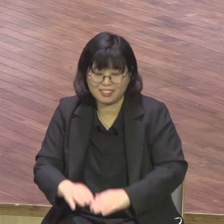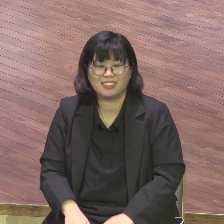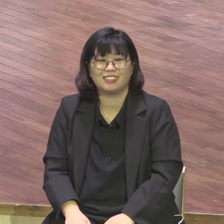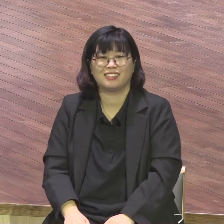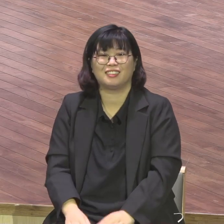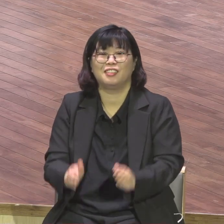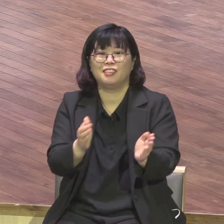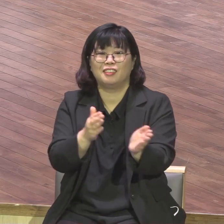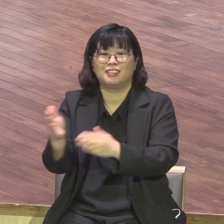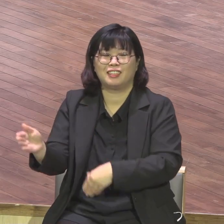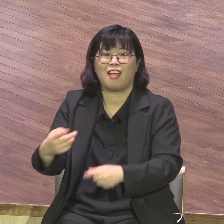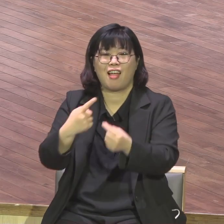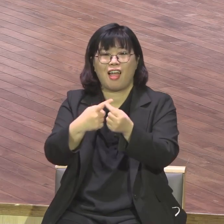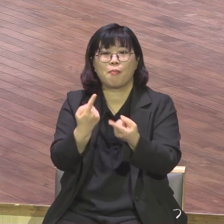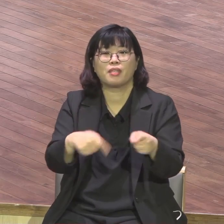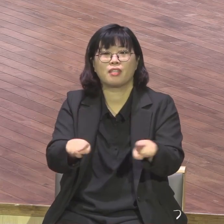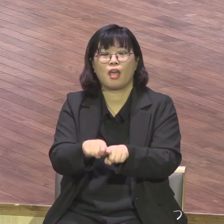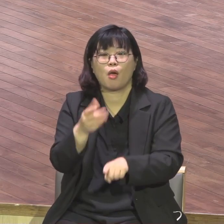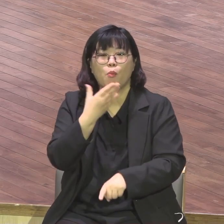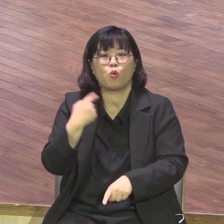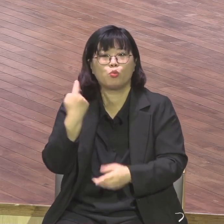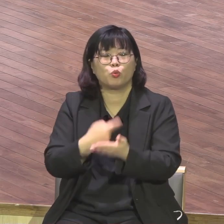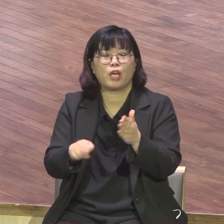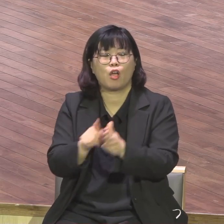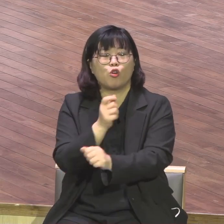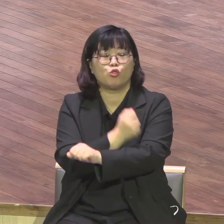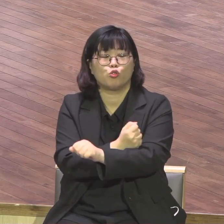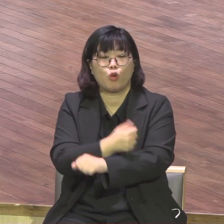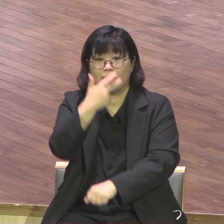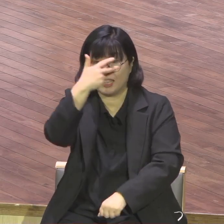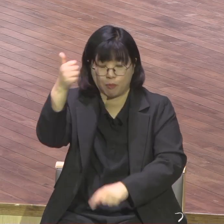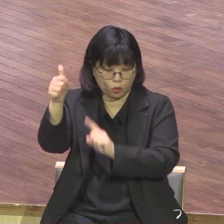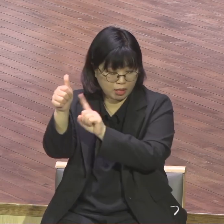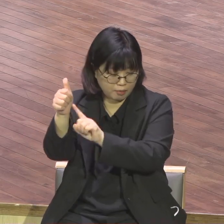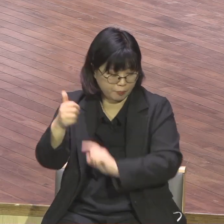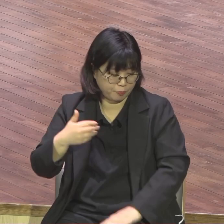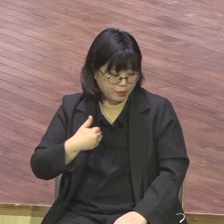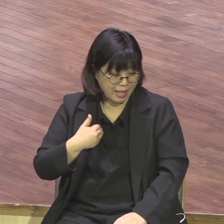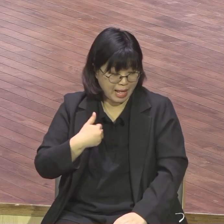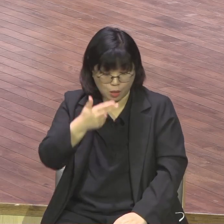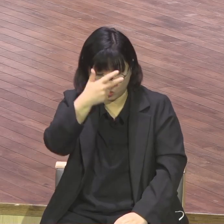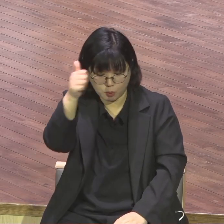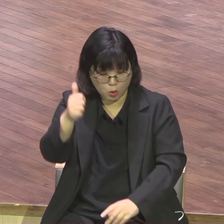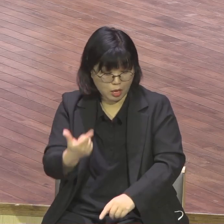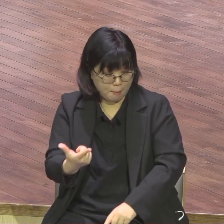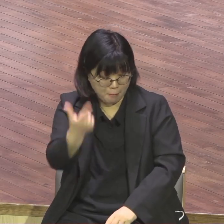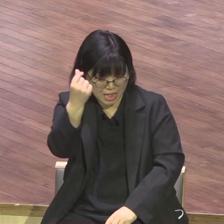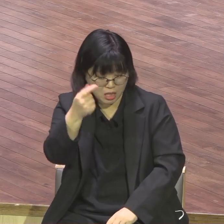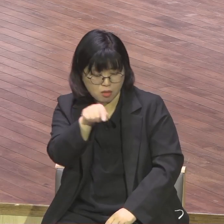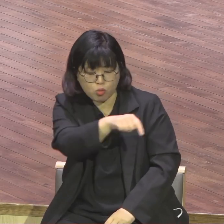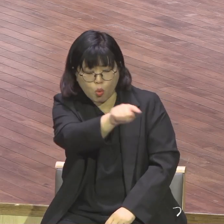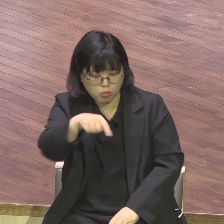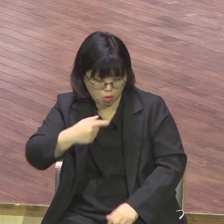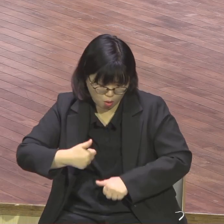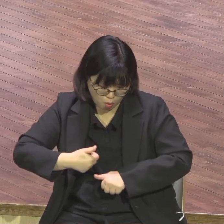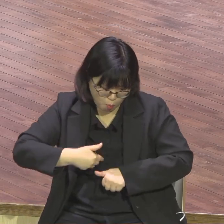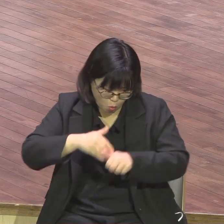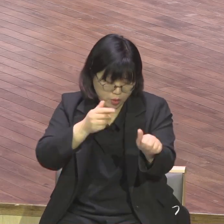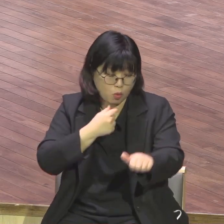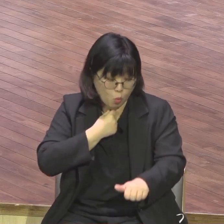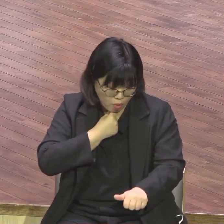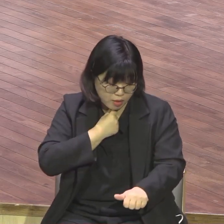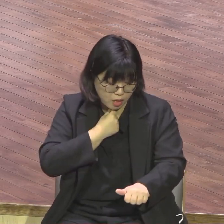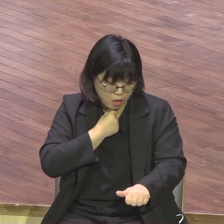수고한 디모데입니다. 19절로 20절 봅니다. 내가 디모데를 속히 너에게 보내기를 주 안에서